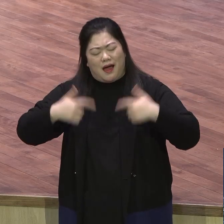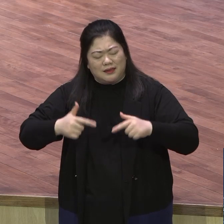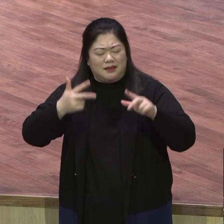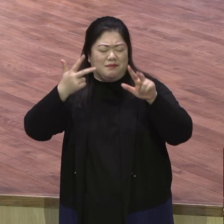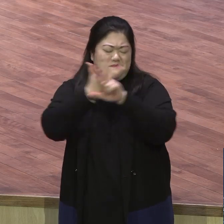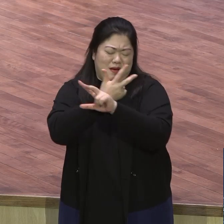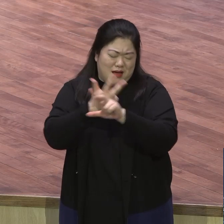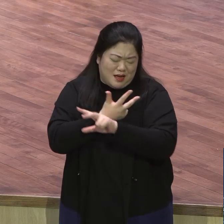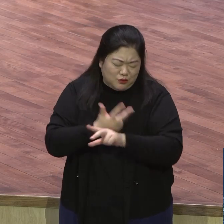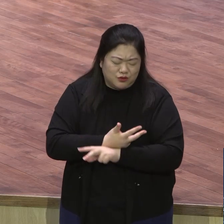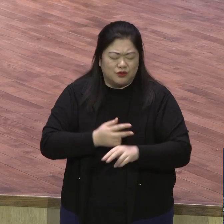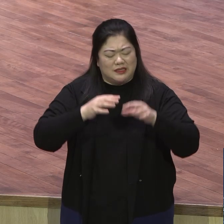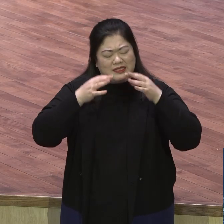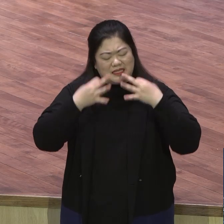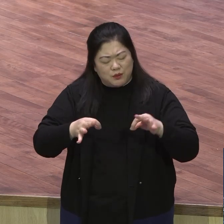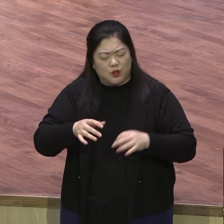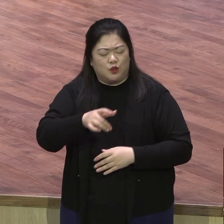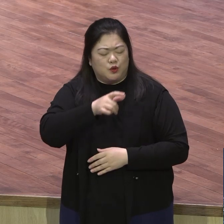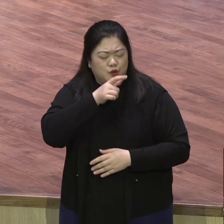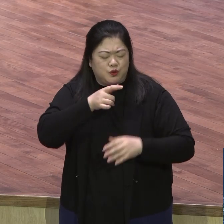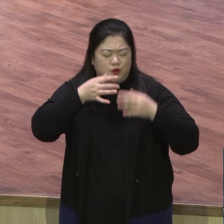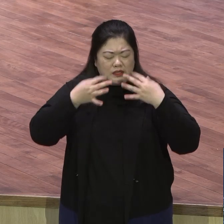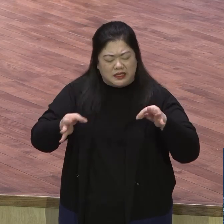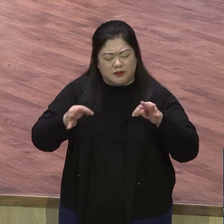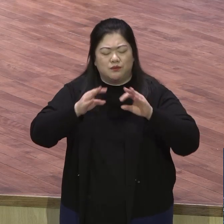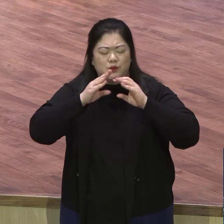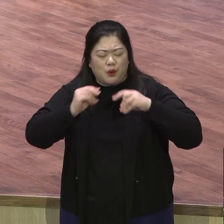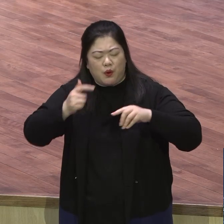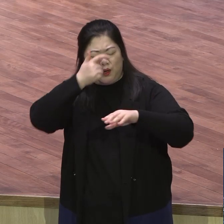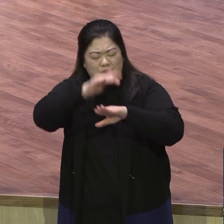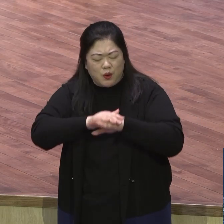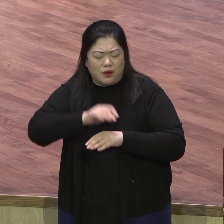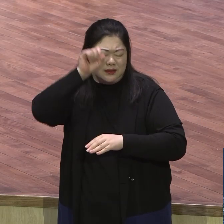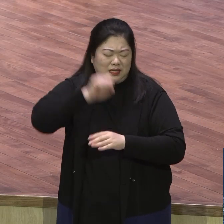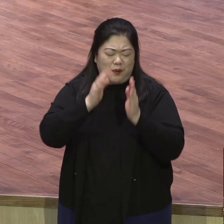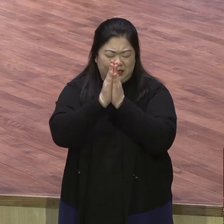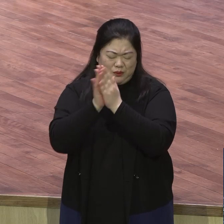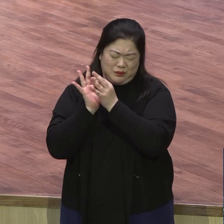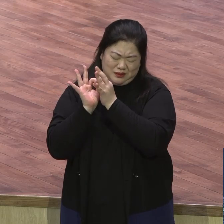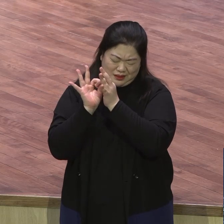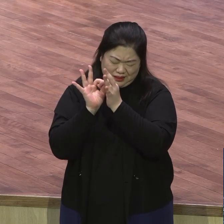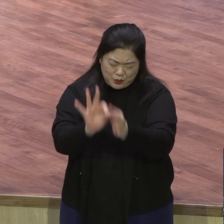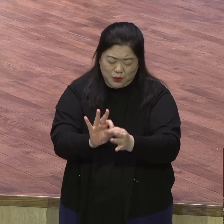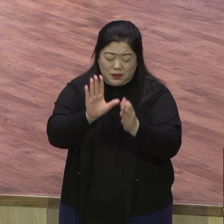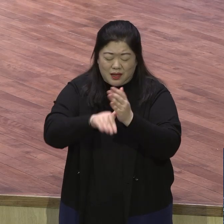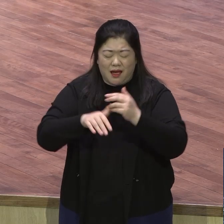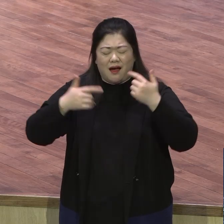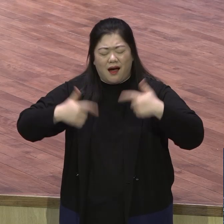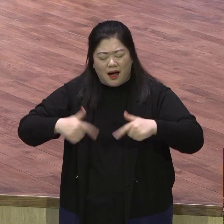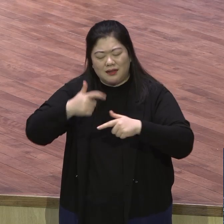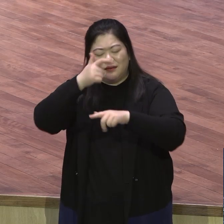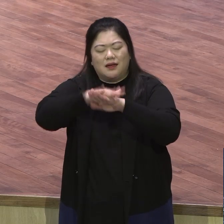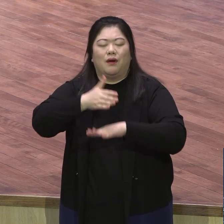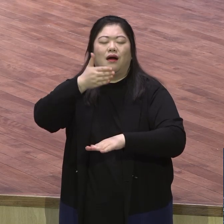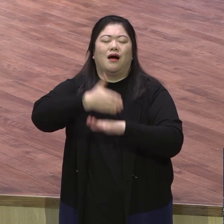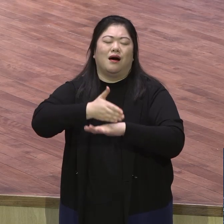매 금요일마다 매 수요일마다 매 새벽 기도 때마다 하나님 앞에 감사 감격이 넘치는